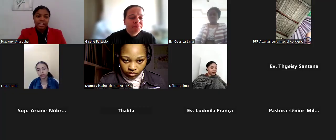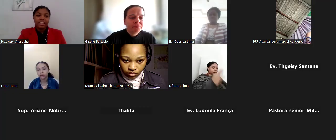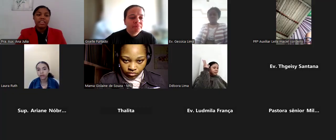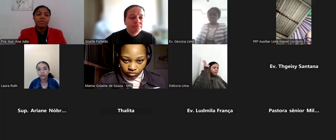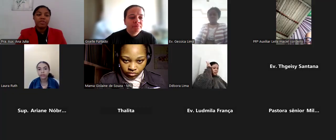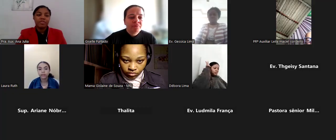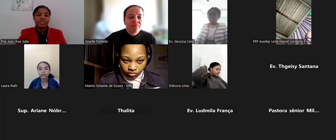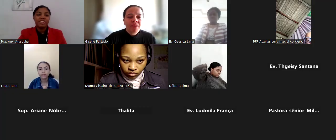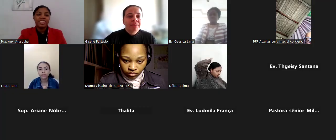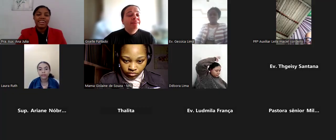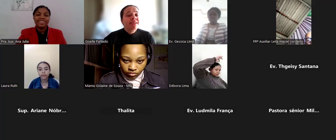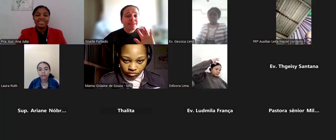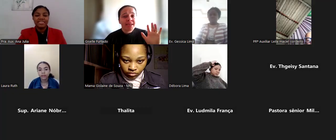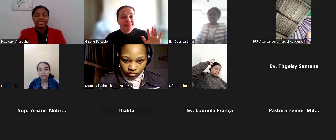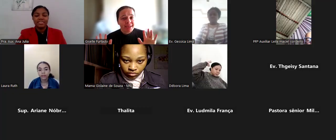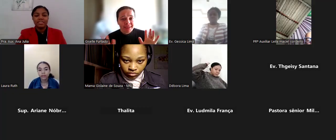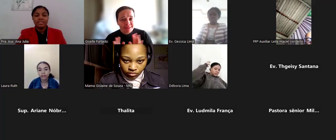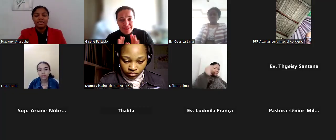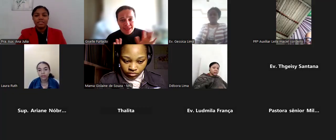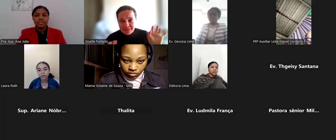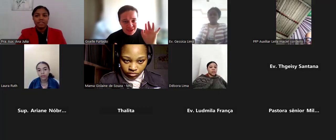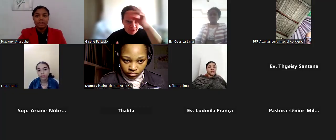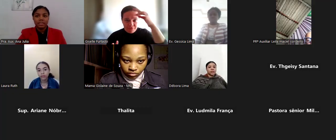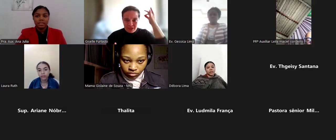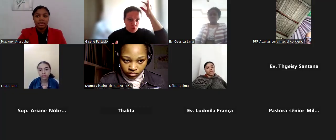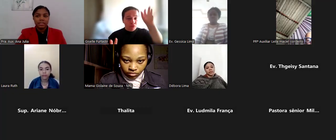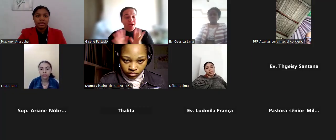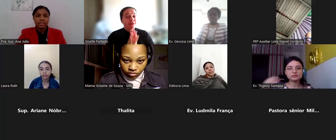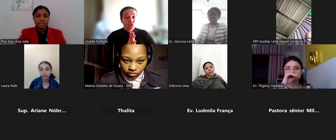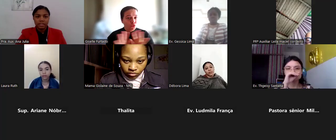O microfone tá fechado. Se esquecer e fizer o contrário,